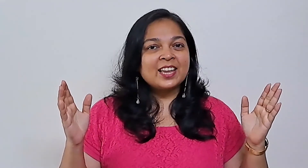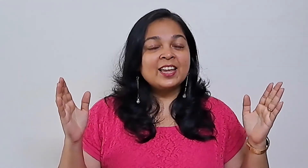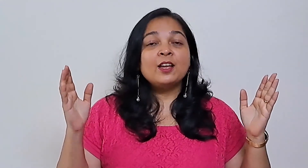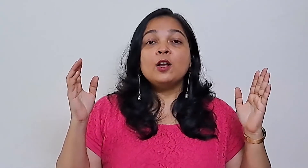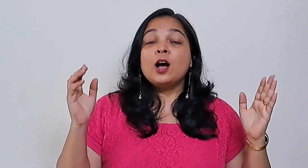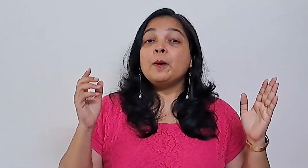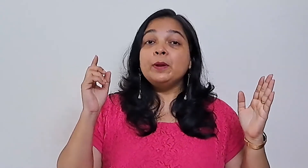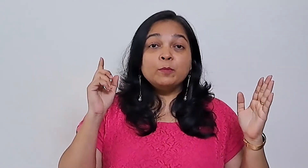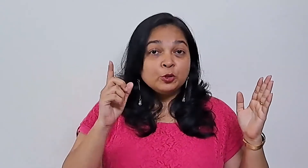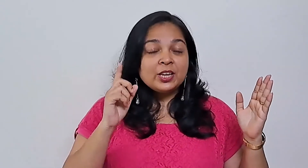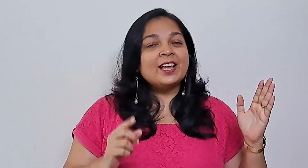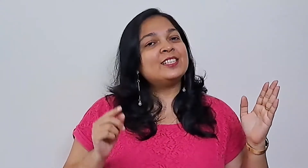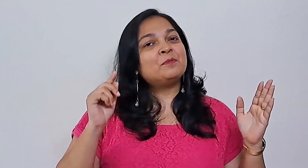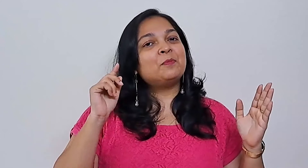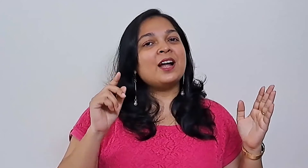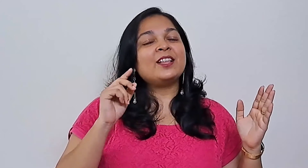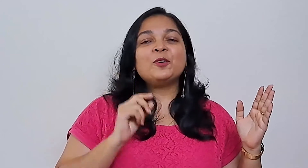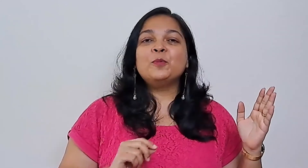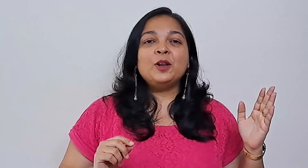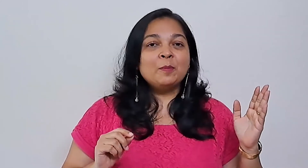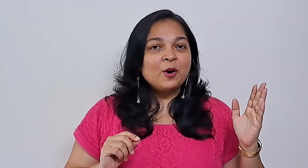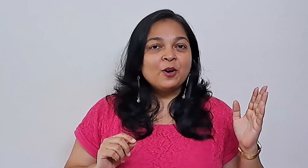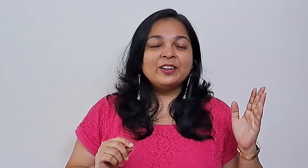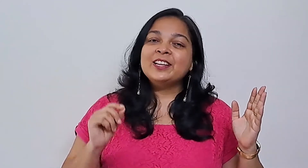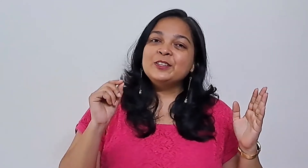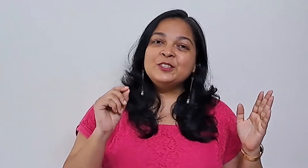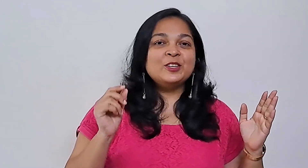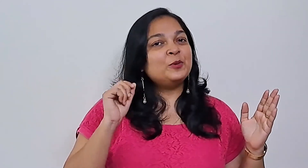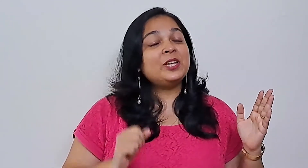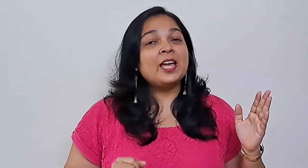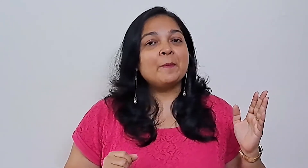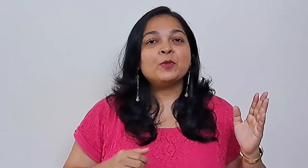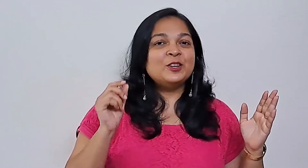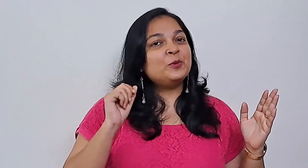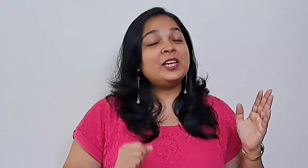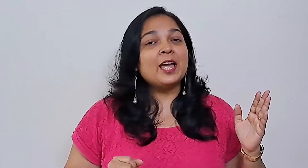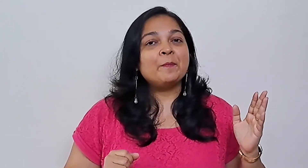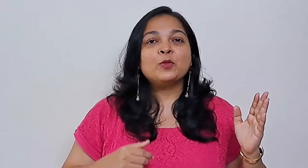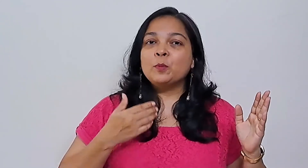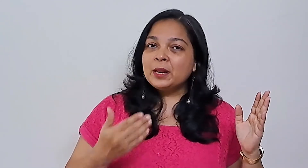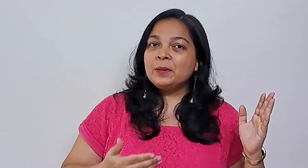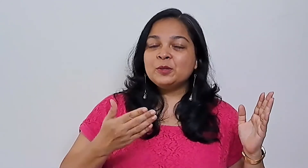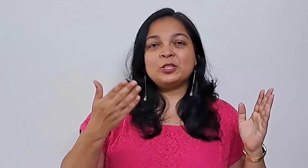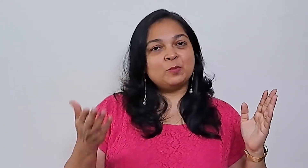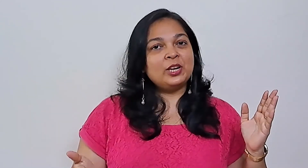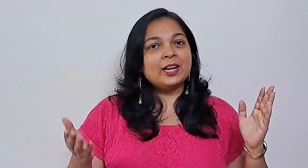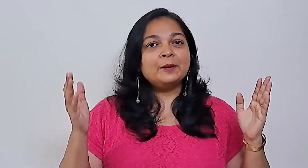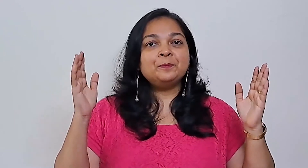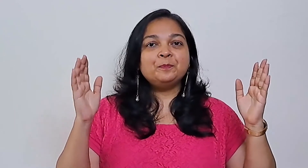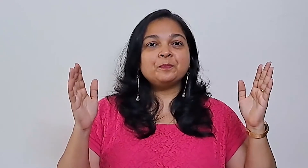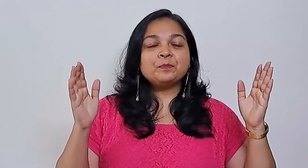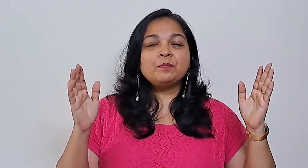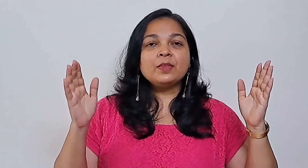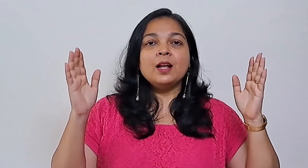विश्वास करके अपने मुंह तो इस प्रार्थना नू बोलना बहुत जरूरी है। ते मेरे पीछे तुसी इस प्रार्थना नू बोल सकते